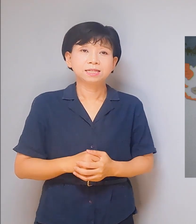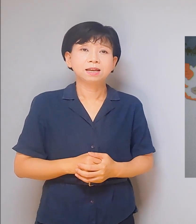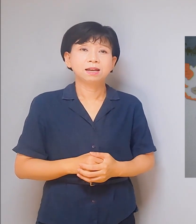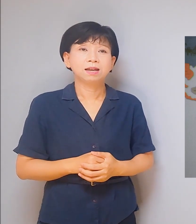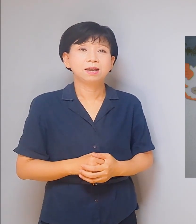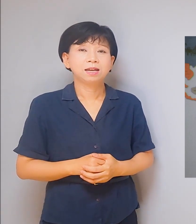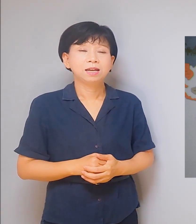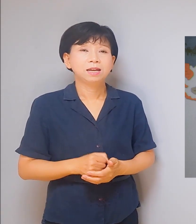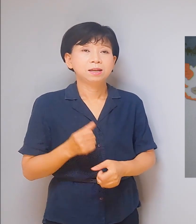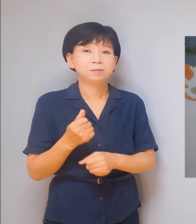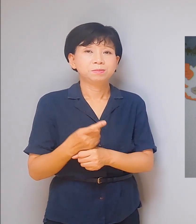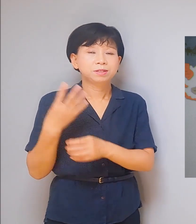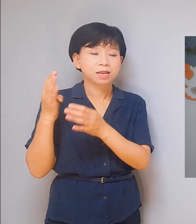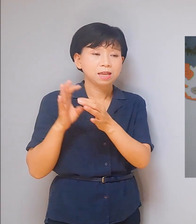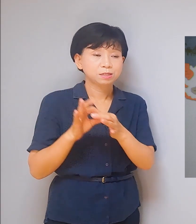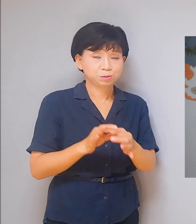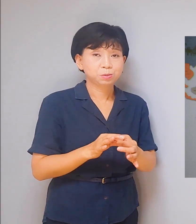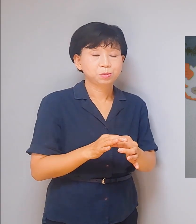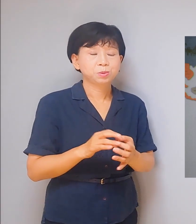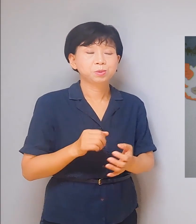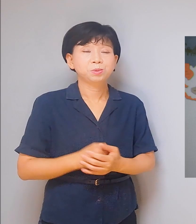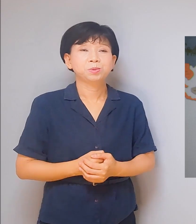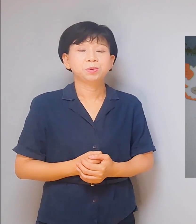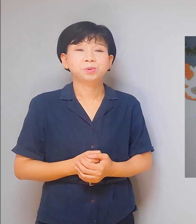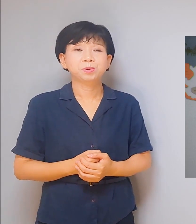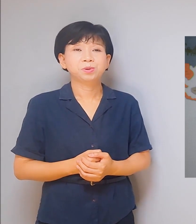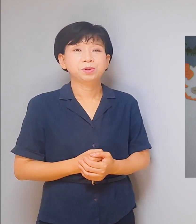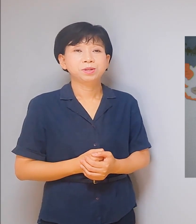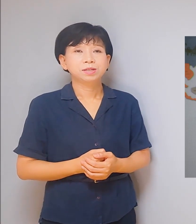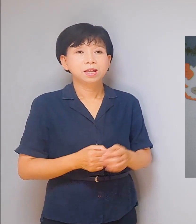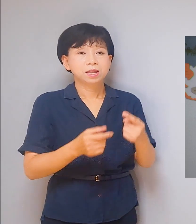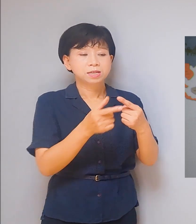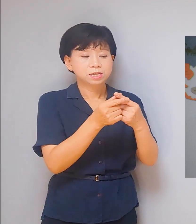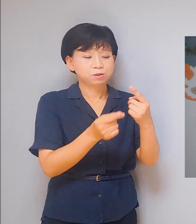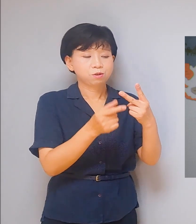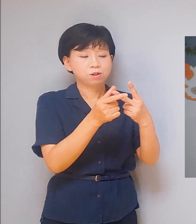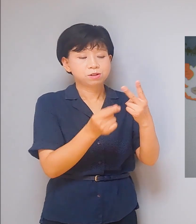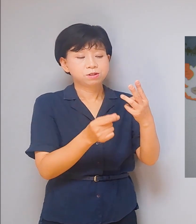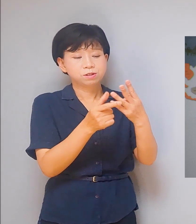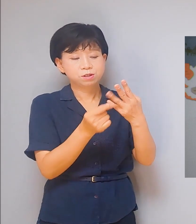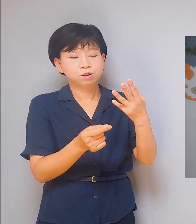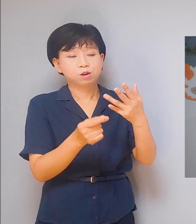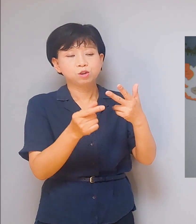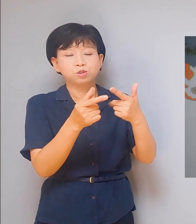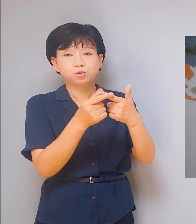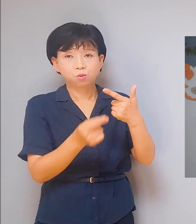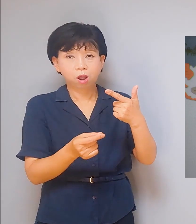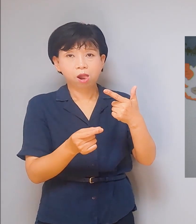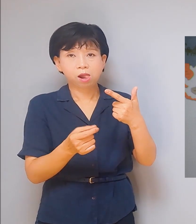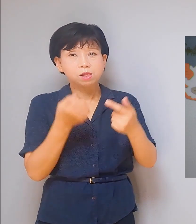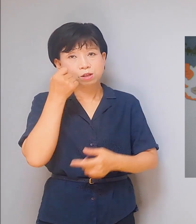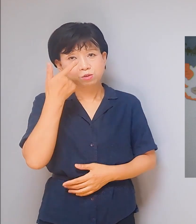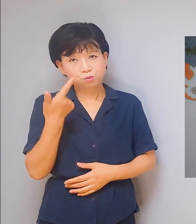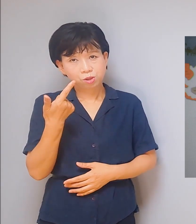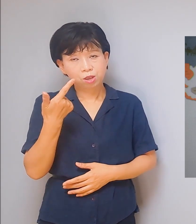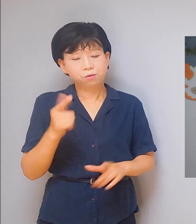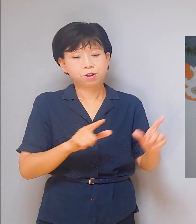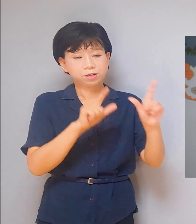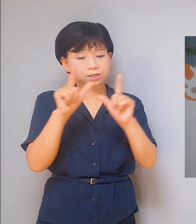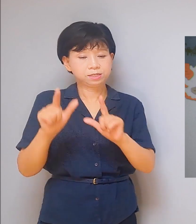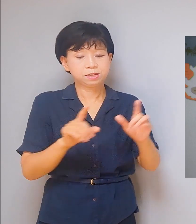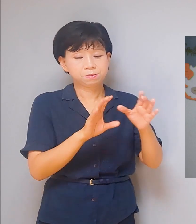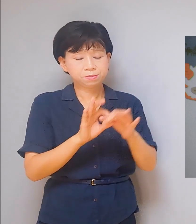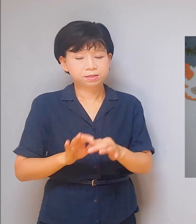년 동안 지금 계속 하고 있는 건데요, 1월부터 6월까지 6달을 보내면서 하나님께